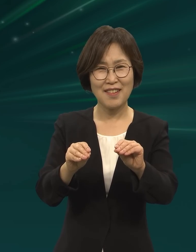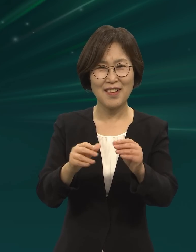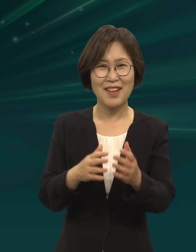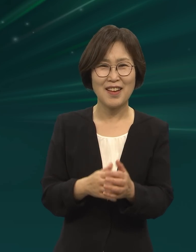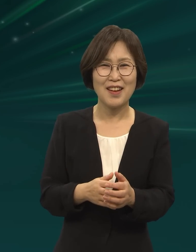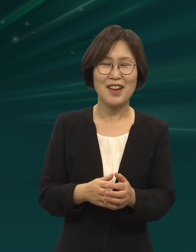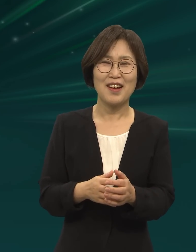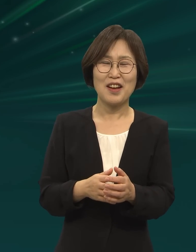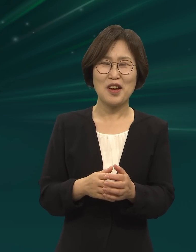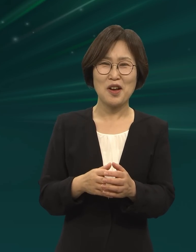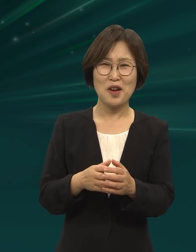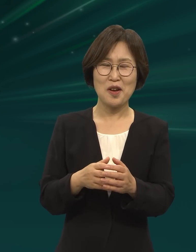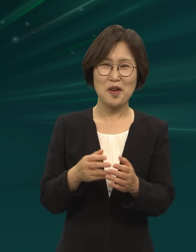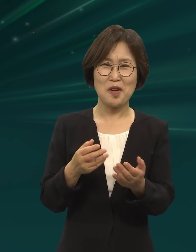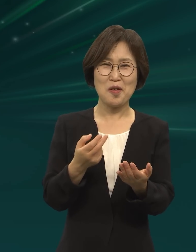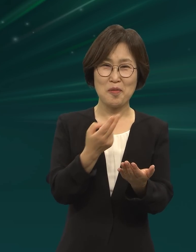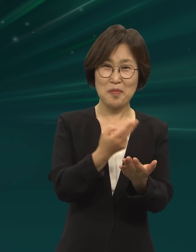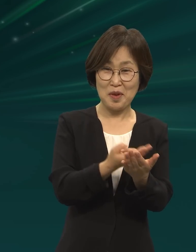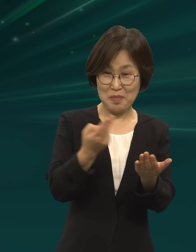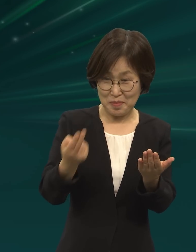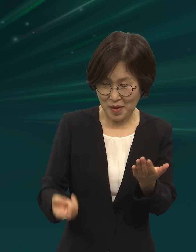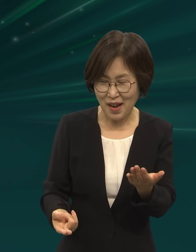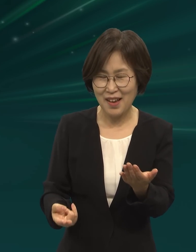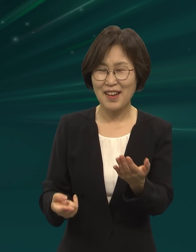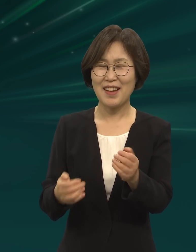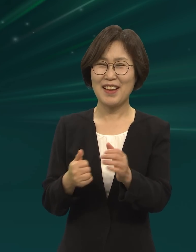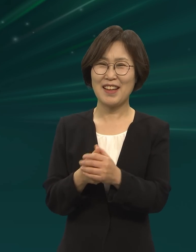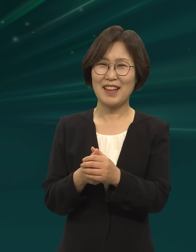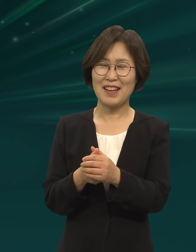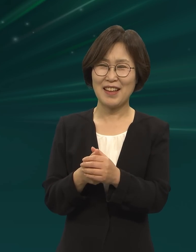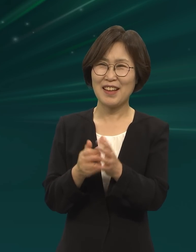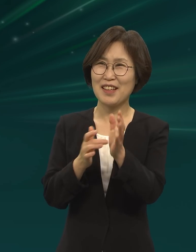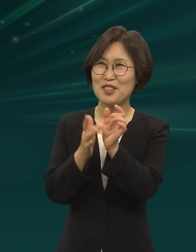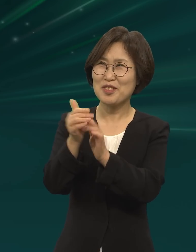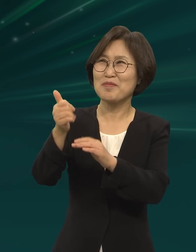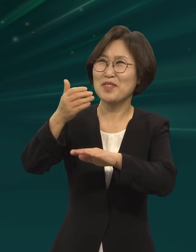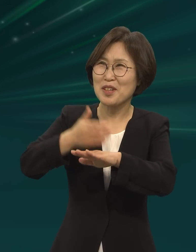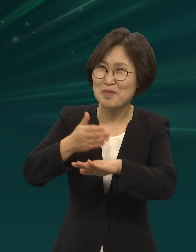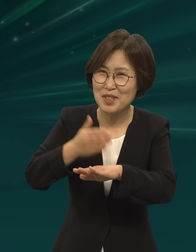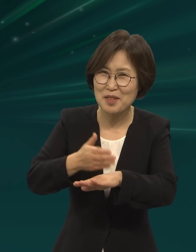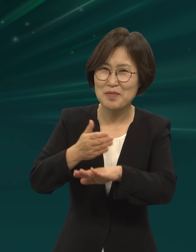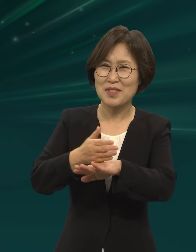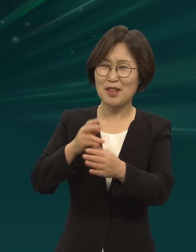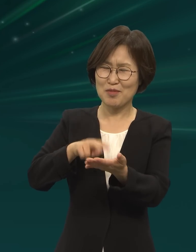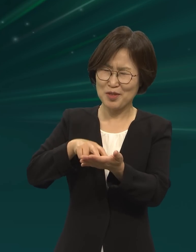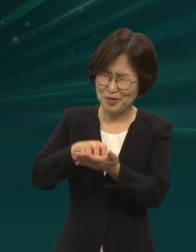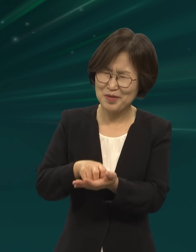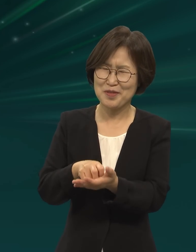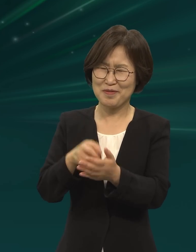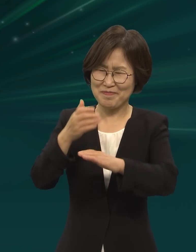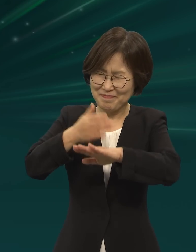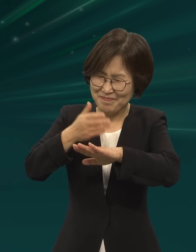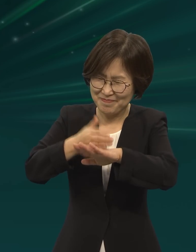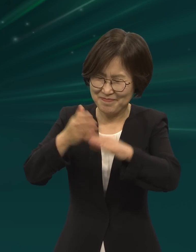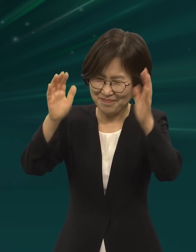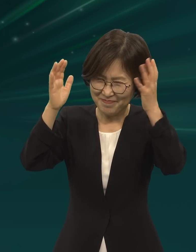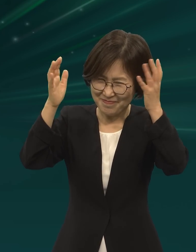꿇고 예수님 감사합니다. 예수님 감사합니다. 그리고 엄마한테 엄마